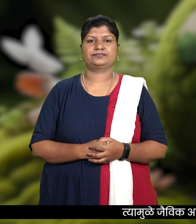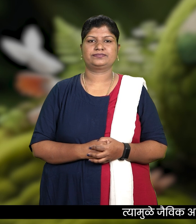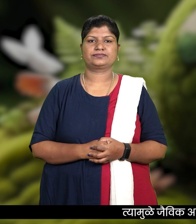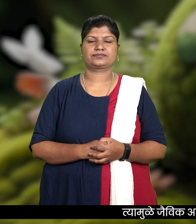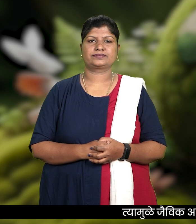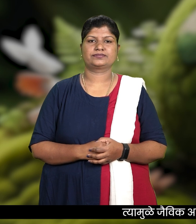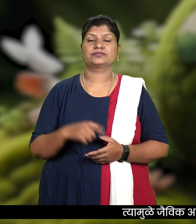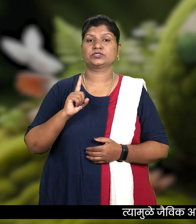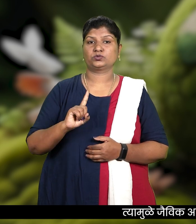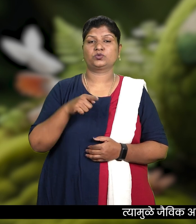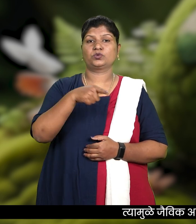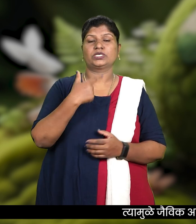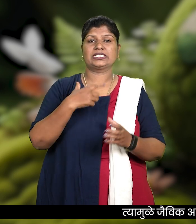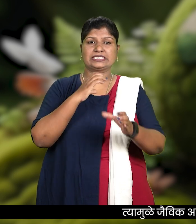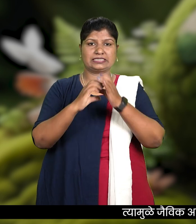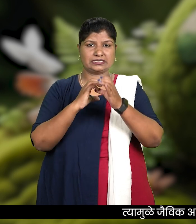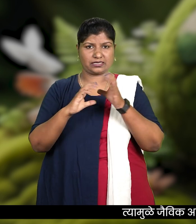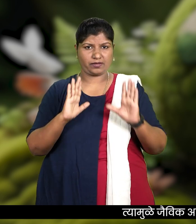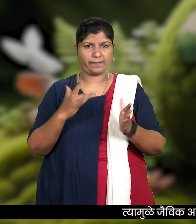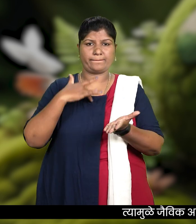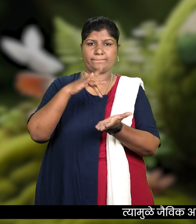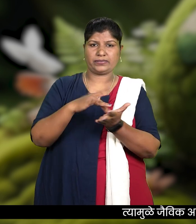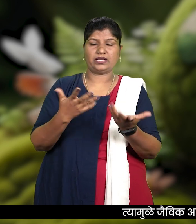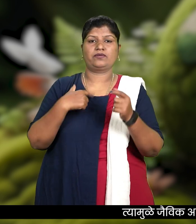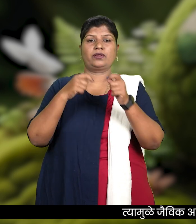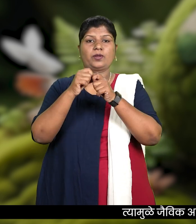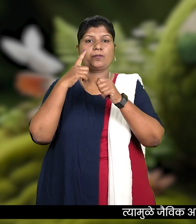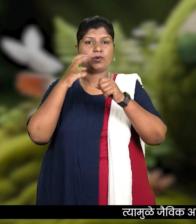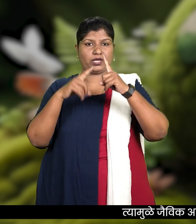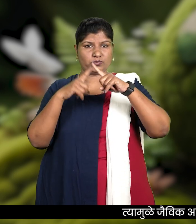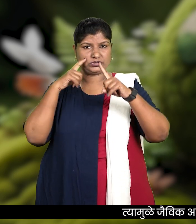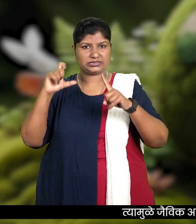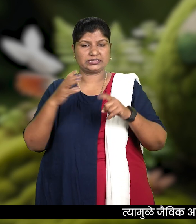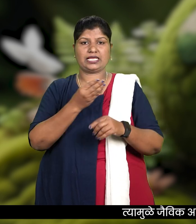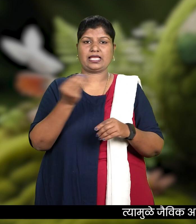त्यामुळे जैविक आणि अजैविक घटकांमधील परस्पर संवादावरही परिणाम होते.